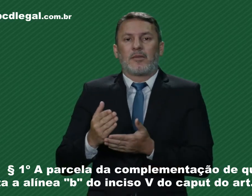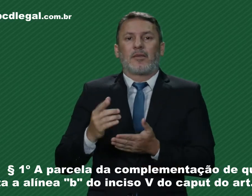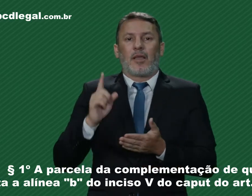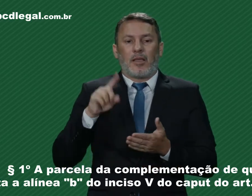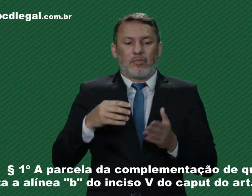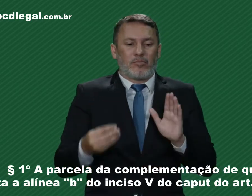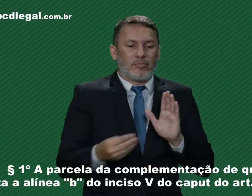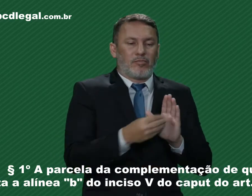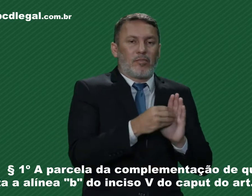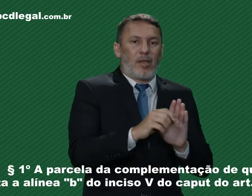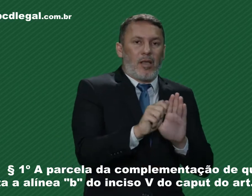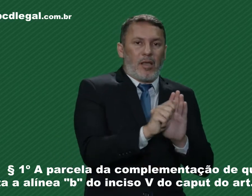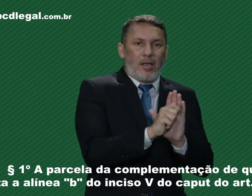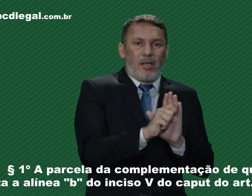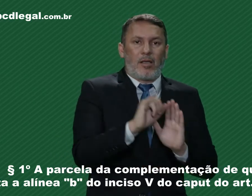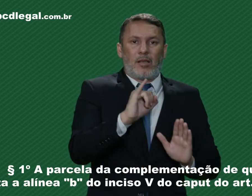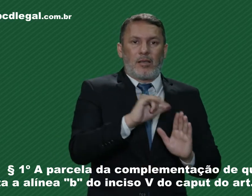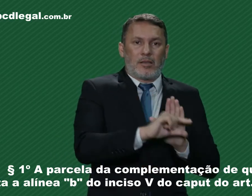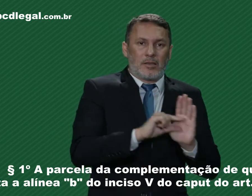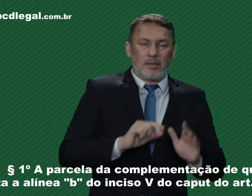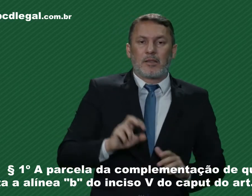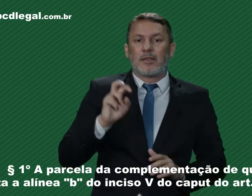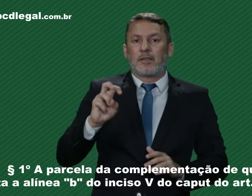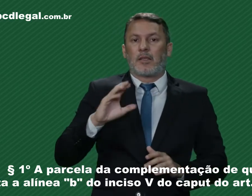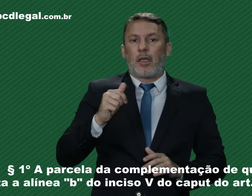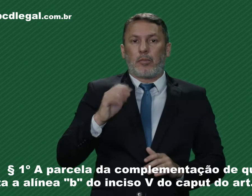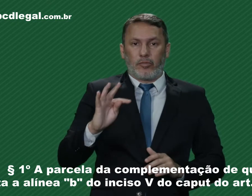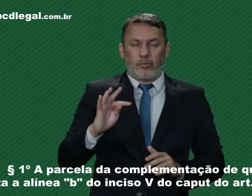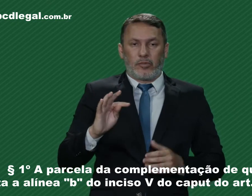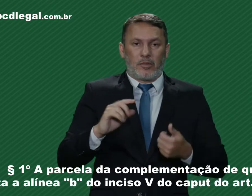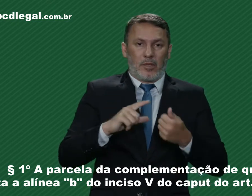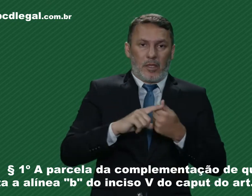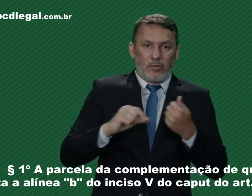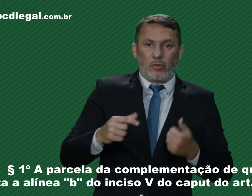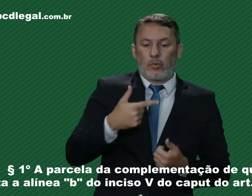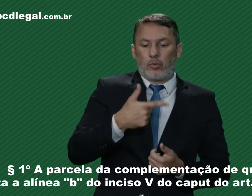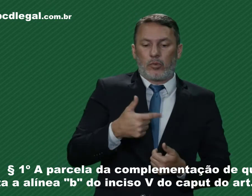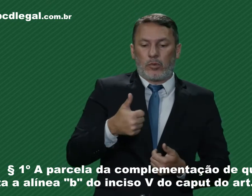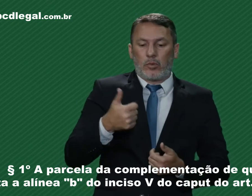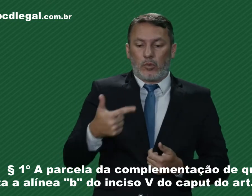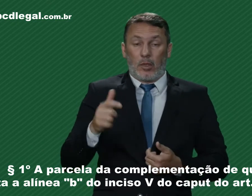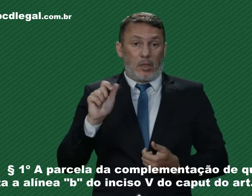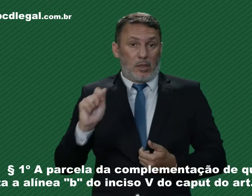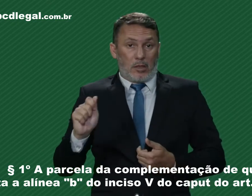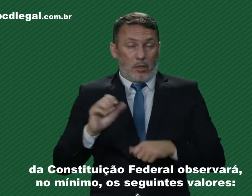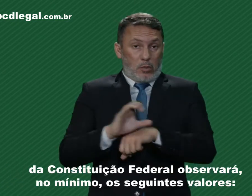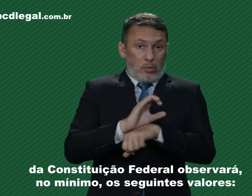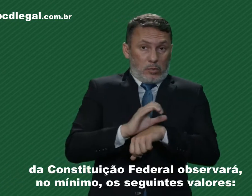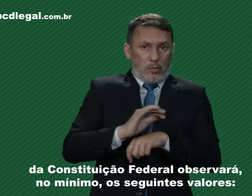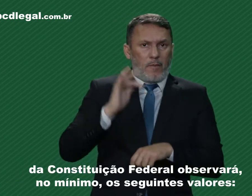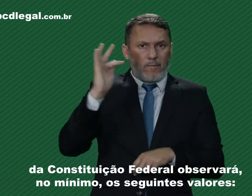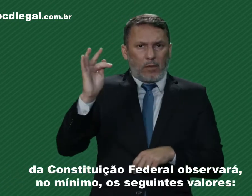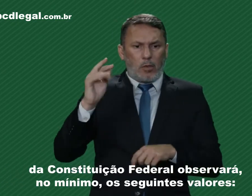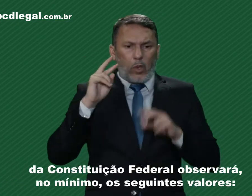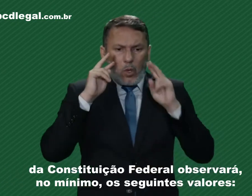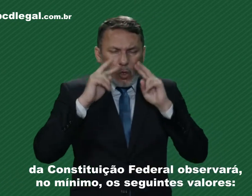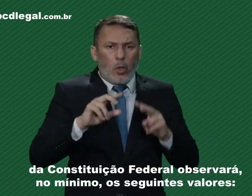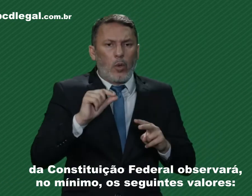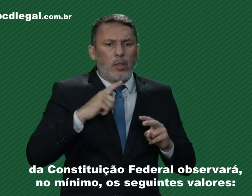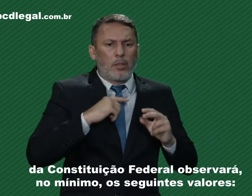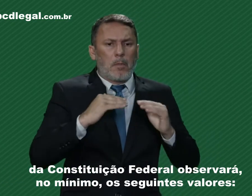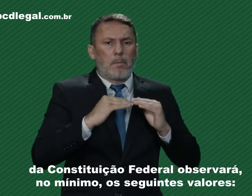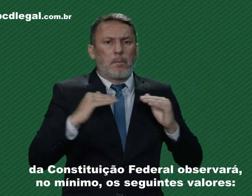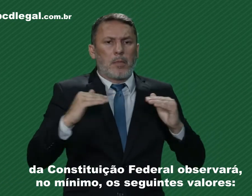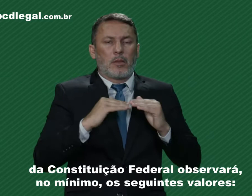de complementação de que trata a alínea B do inciso 5 do caput do artigo 212-A da Constituição